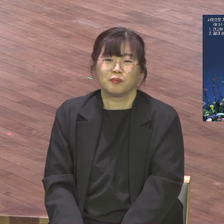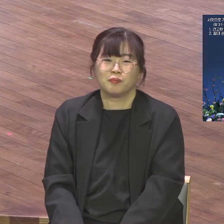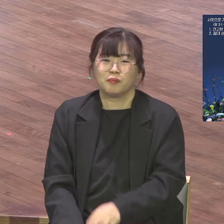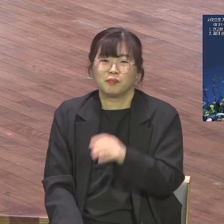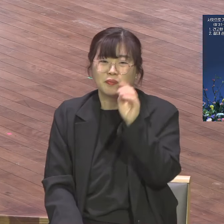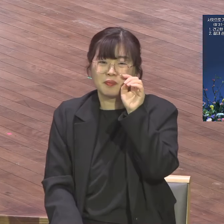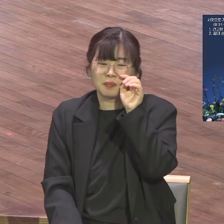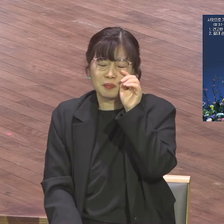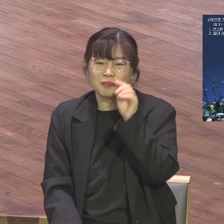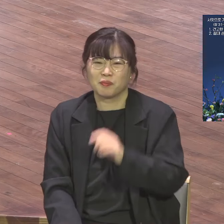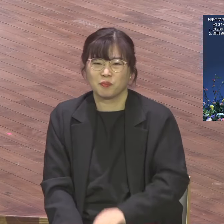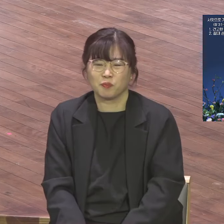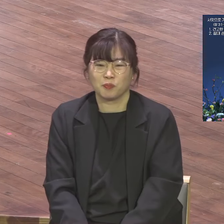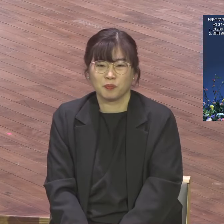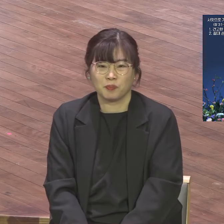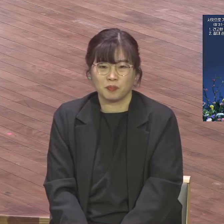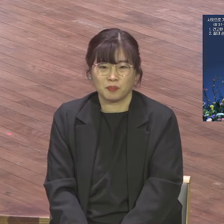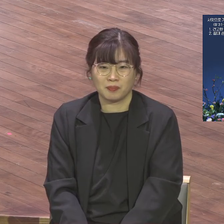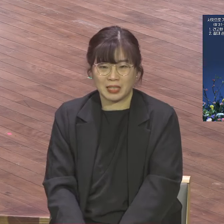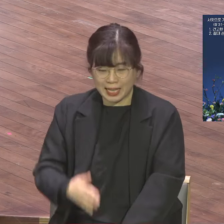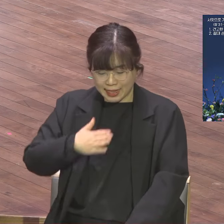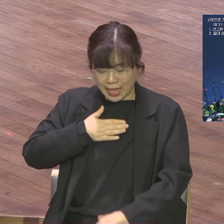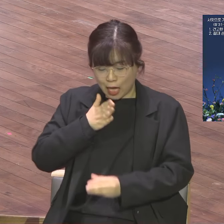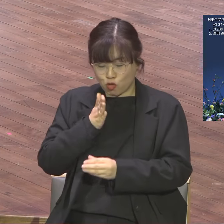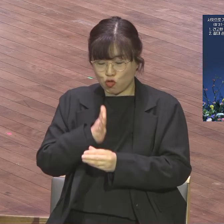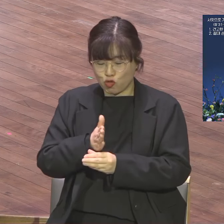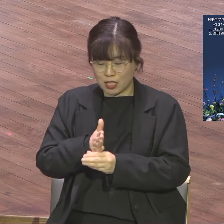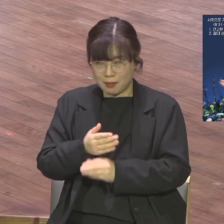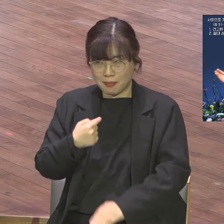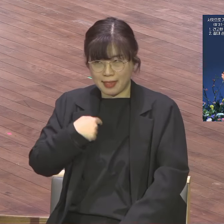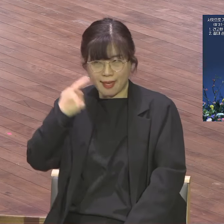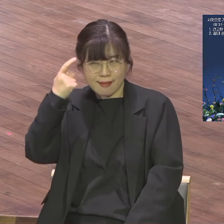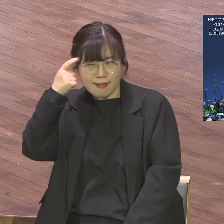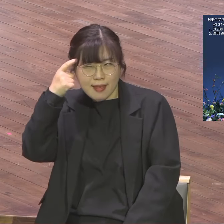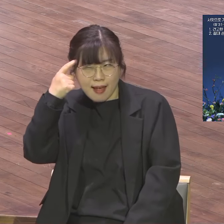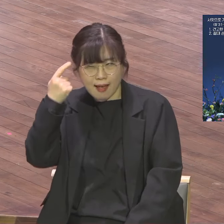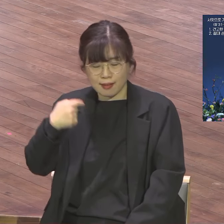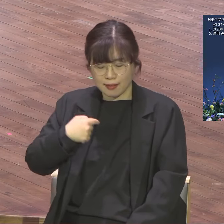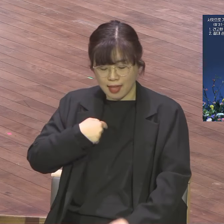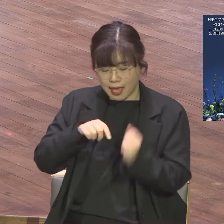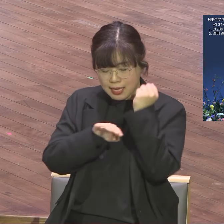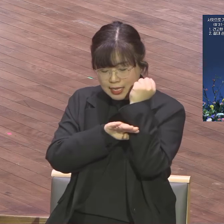생각과 기준을, 뭐라고 했어요? 다 버리라. 내 생각과 내 기준 다 버리라.